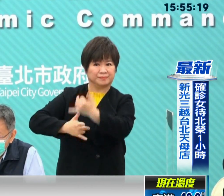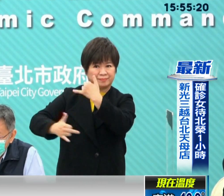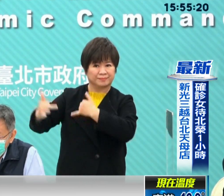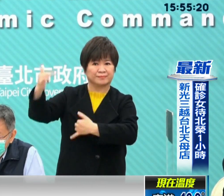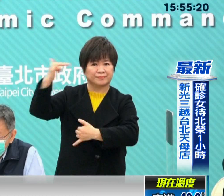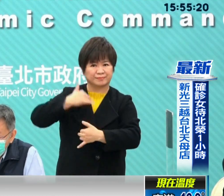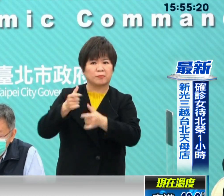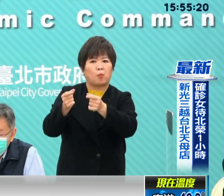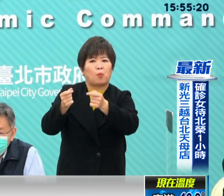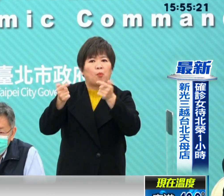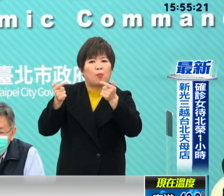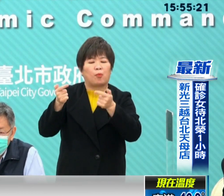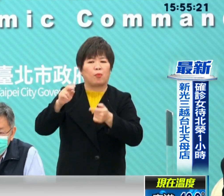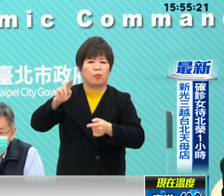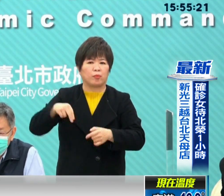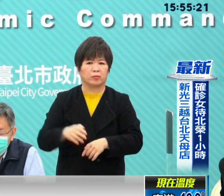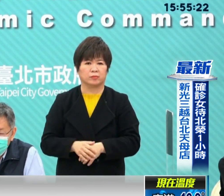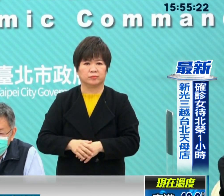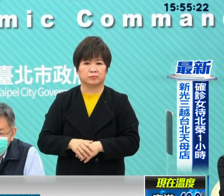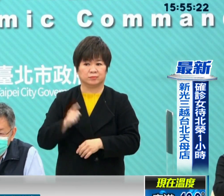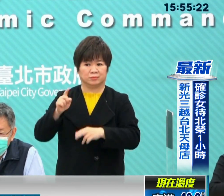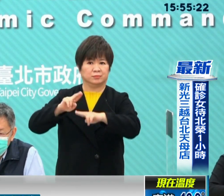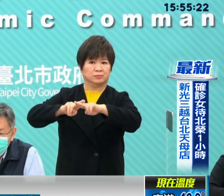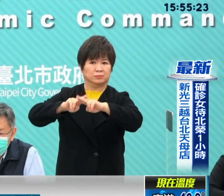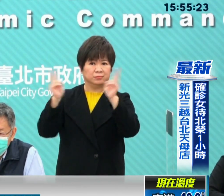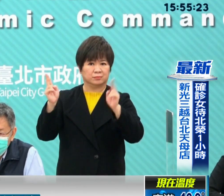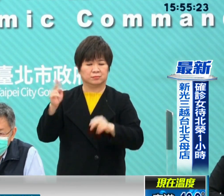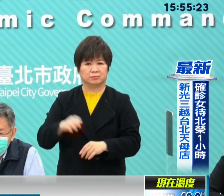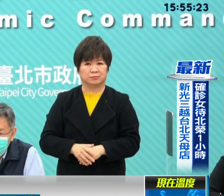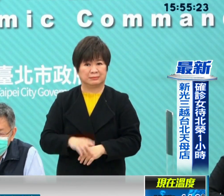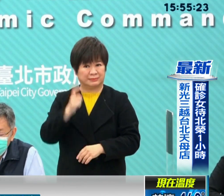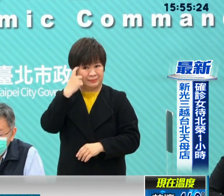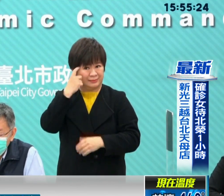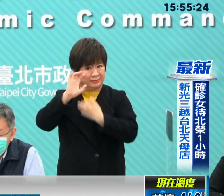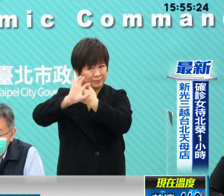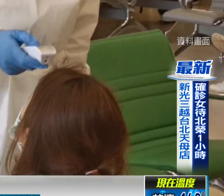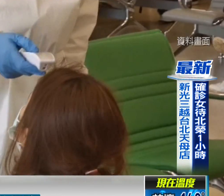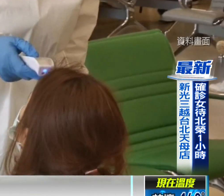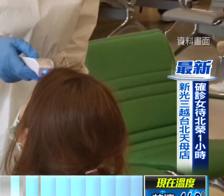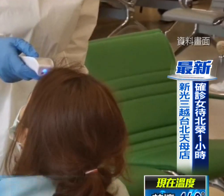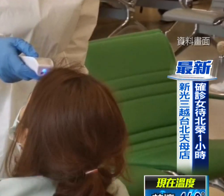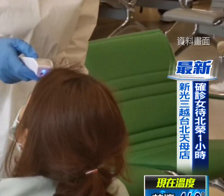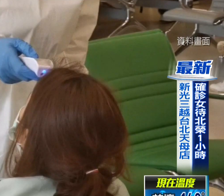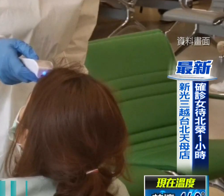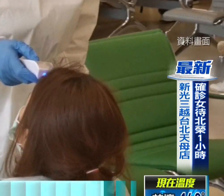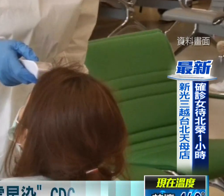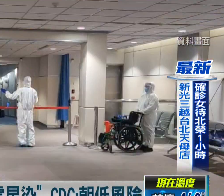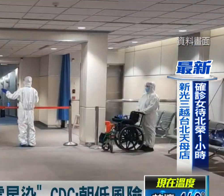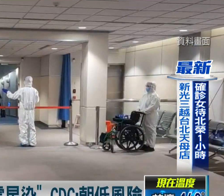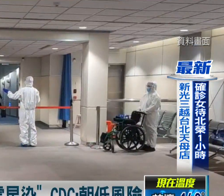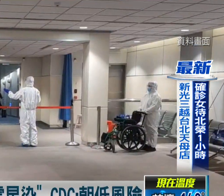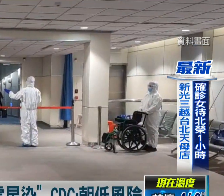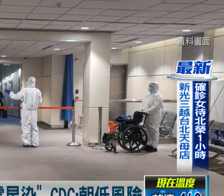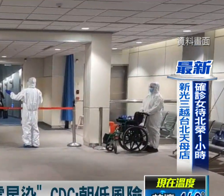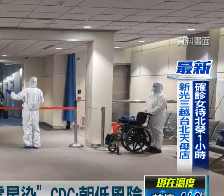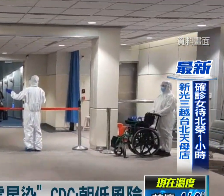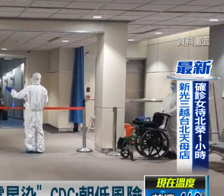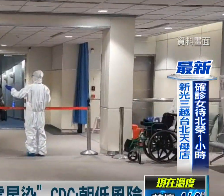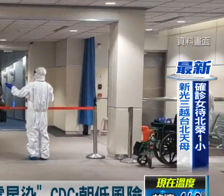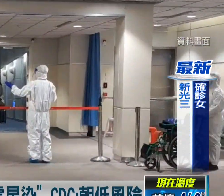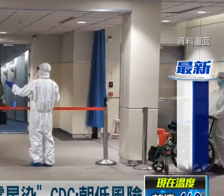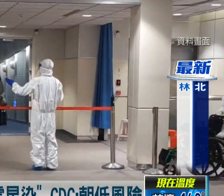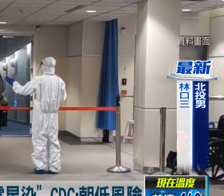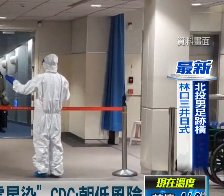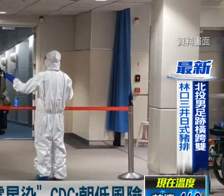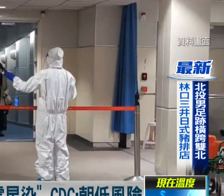说，在解封过程当中我们还是要参考其他国家的经验嘛。 尽管松口妥协说要和病毒共存，但